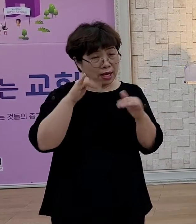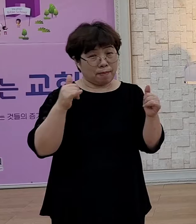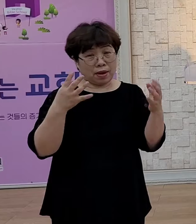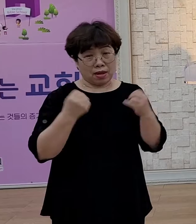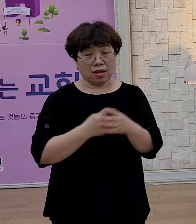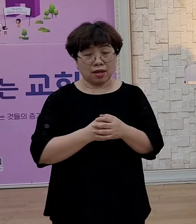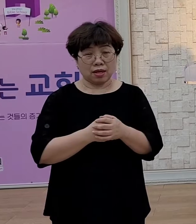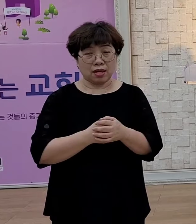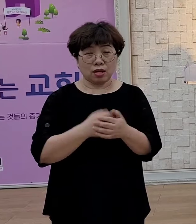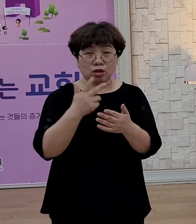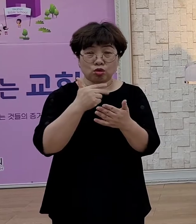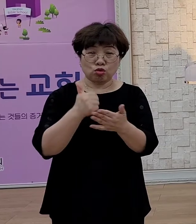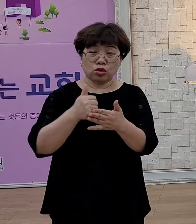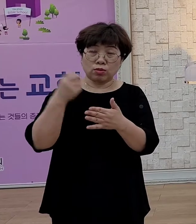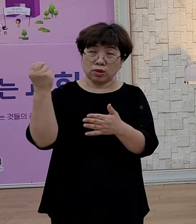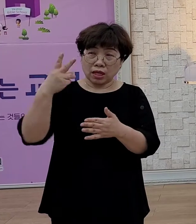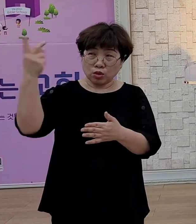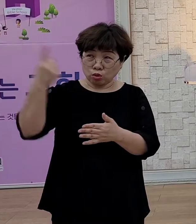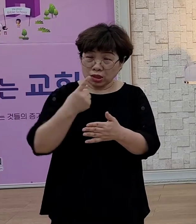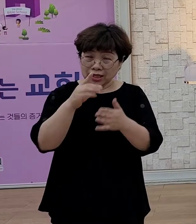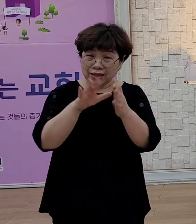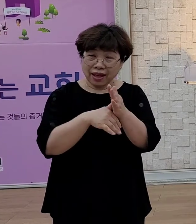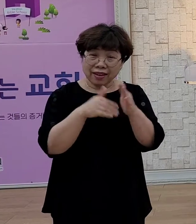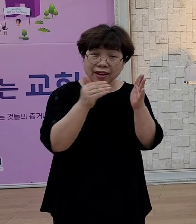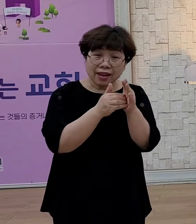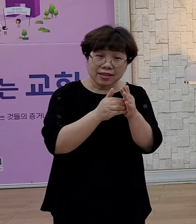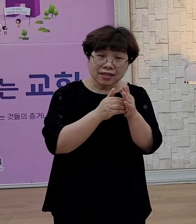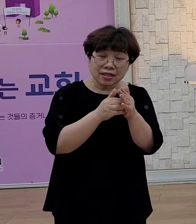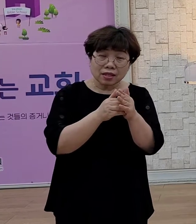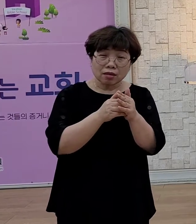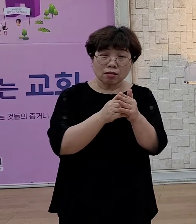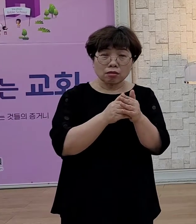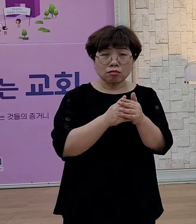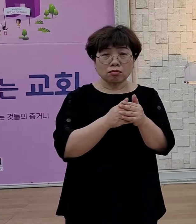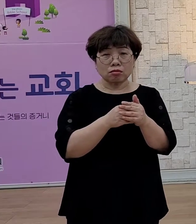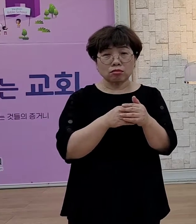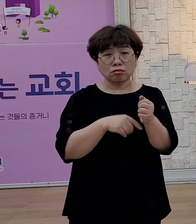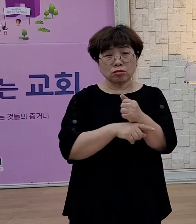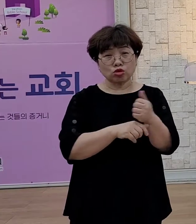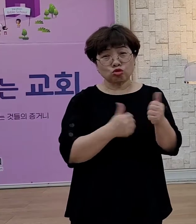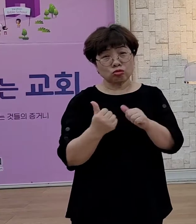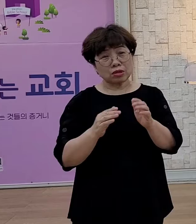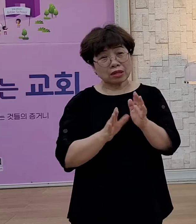때까지 끝까지 참으라. 그럼 뭐 죽을 때까지 참으라는 거예요?